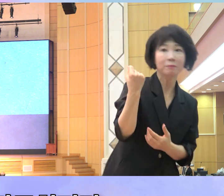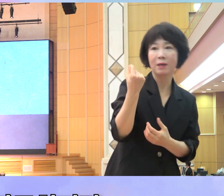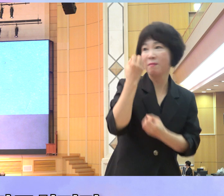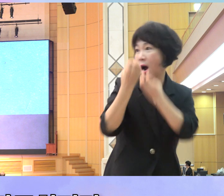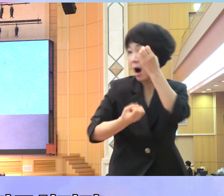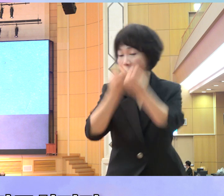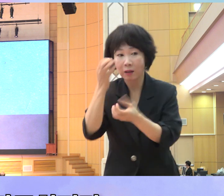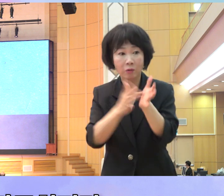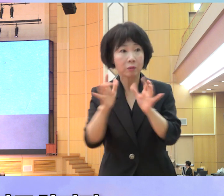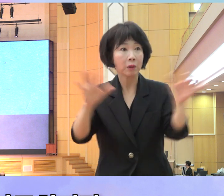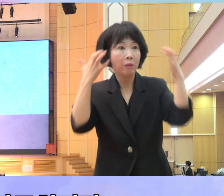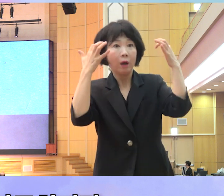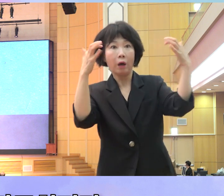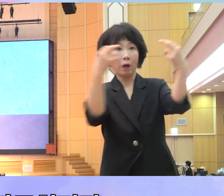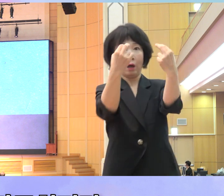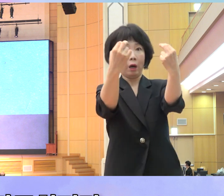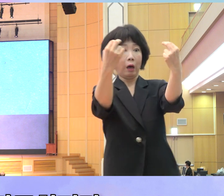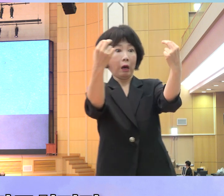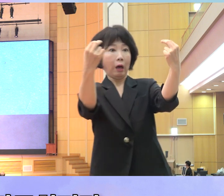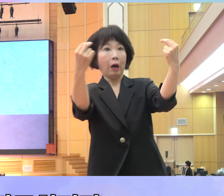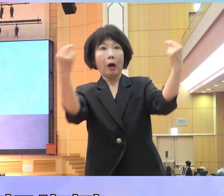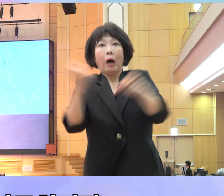예수님이 안 돼.